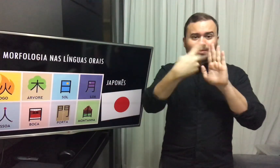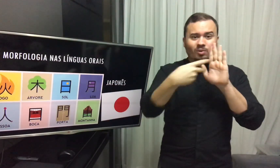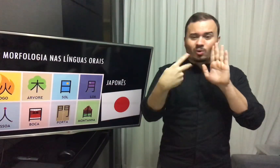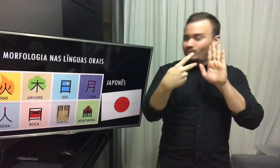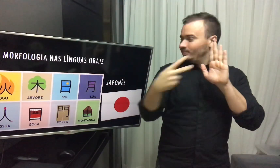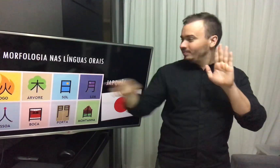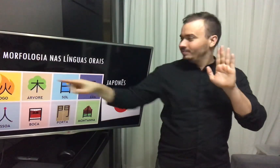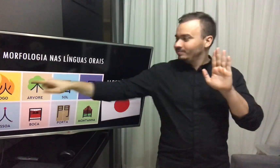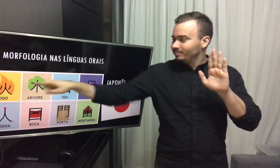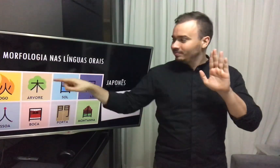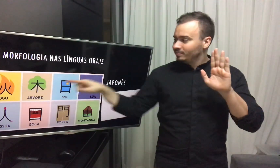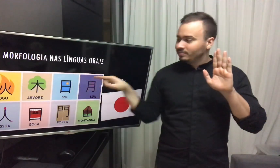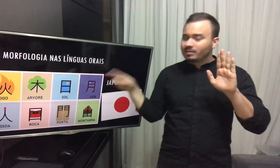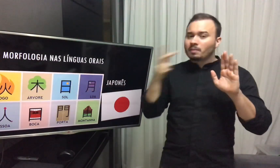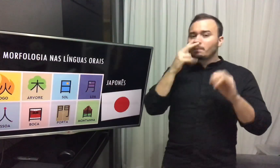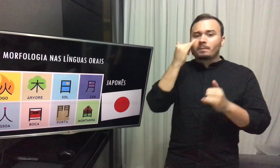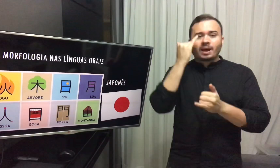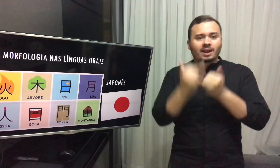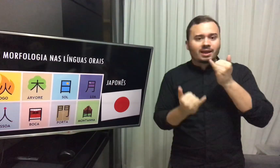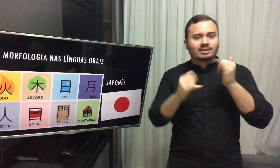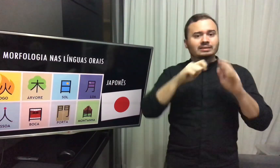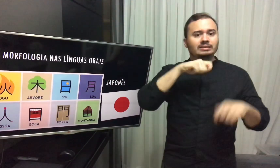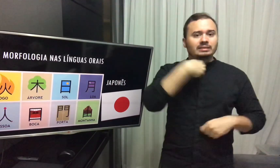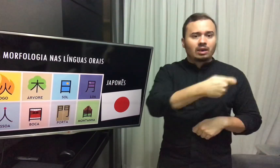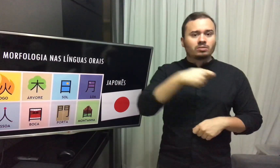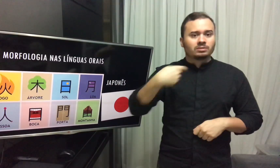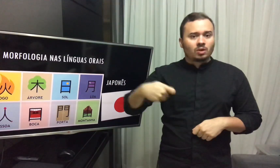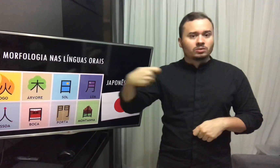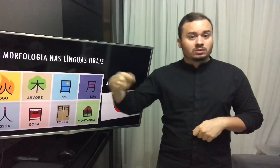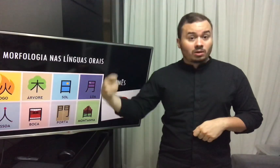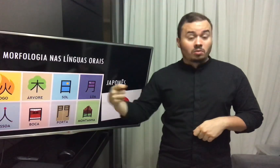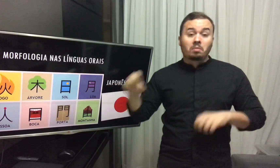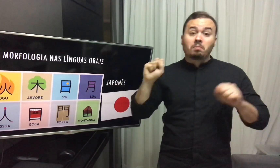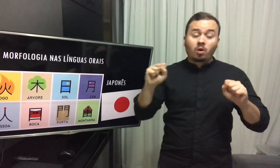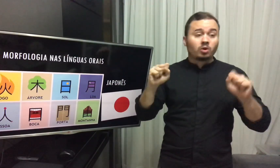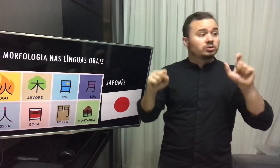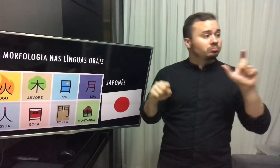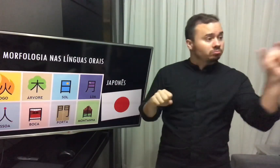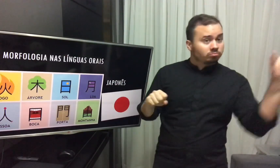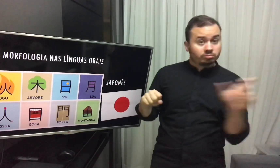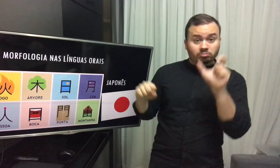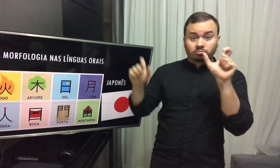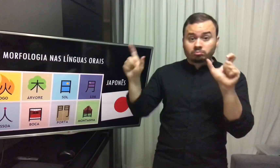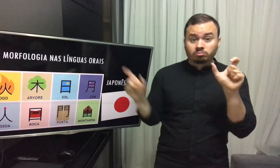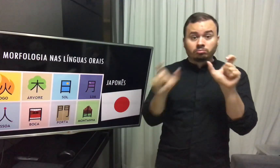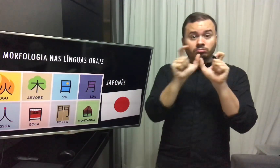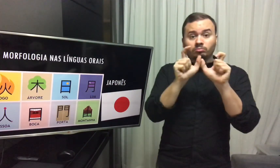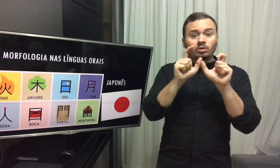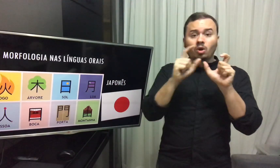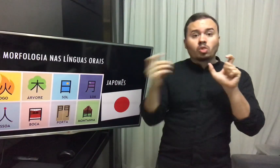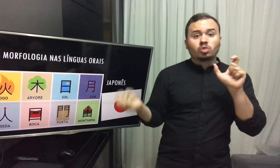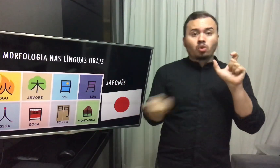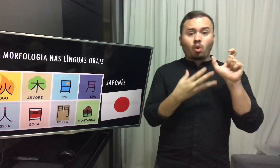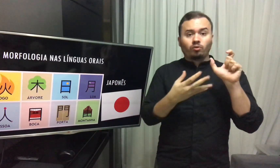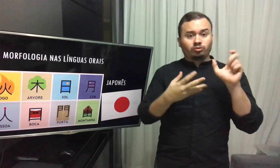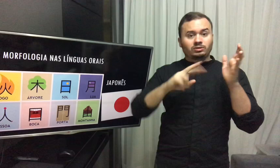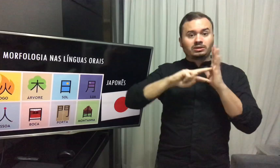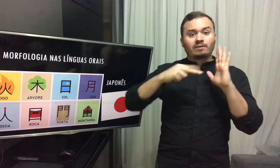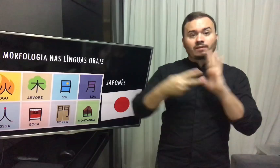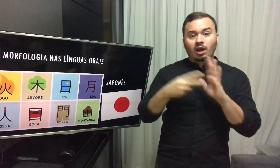né, os kanjis, e esses símbolos, né, eles referem a significados